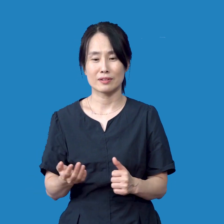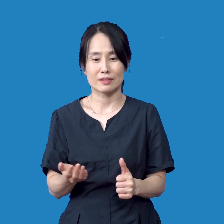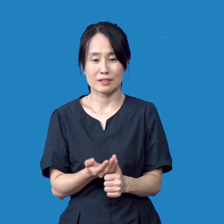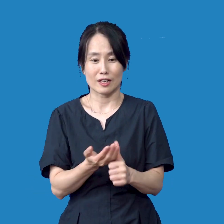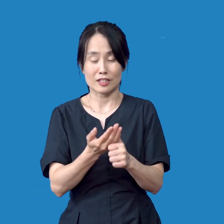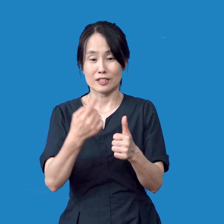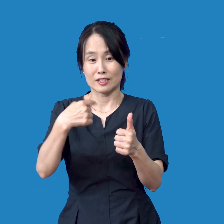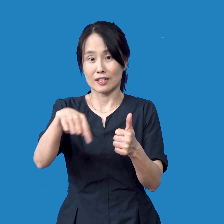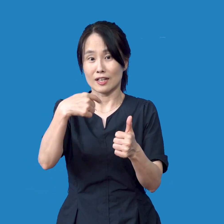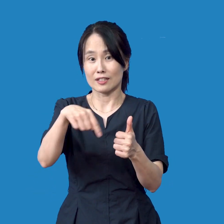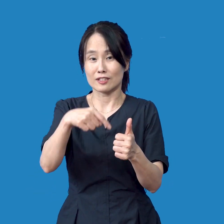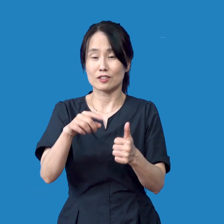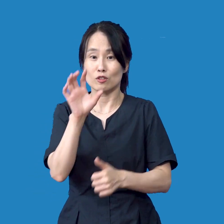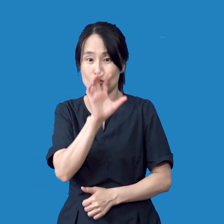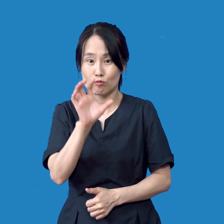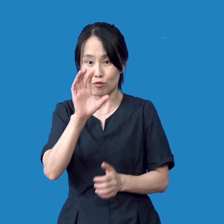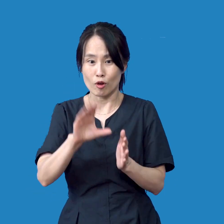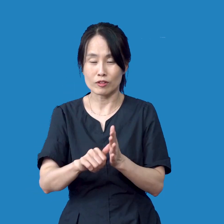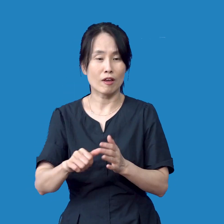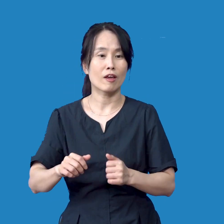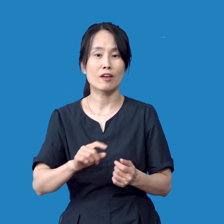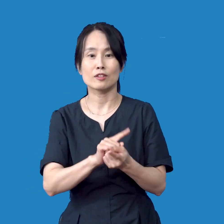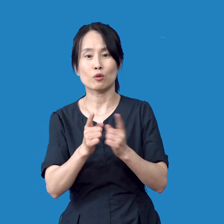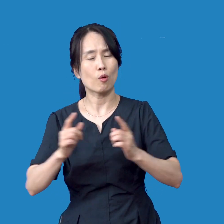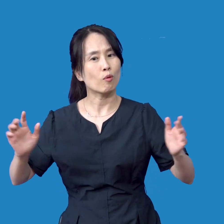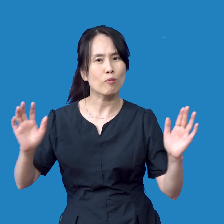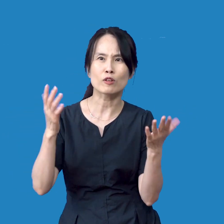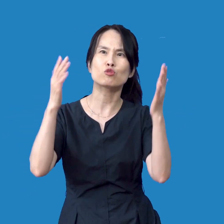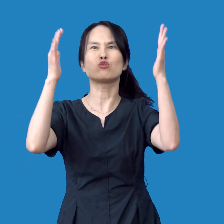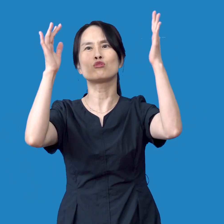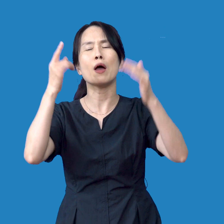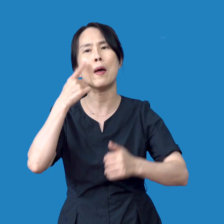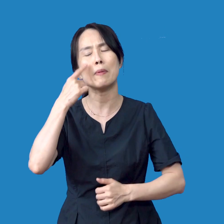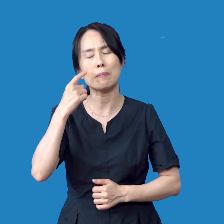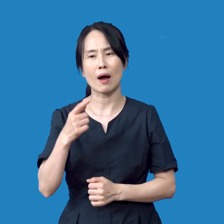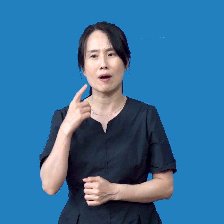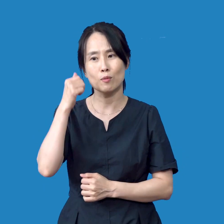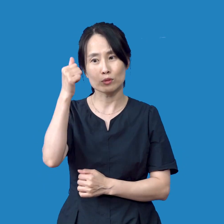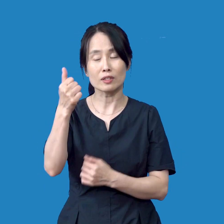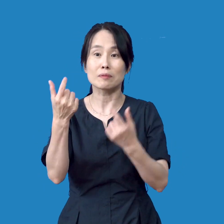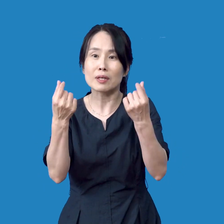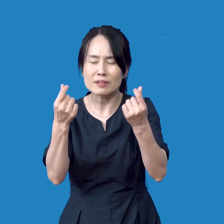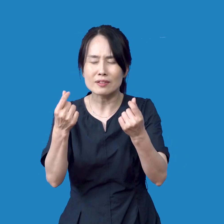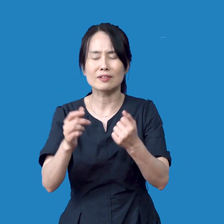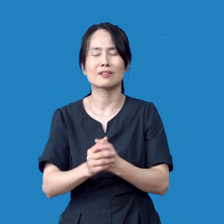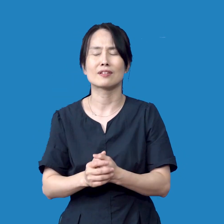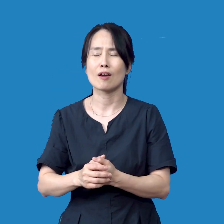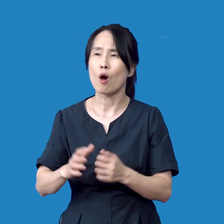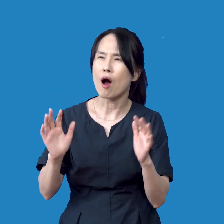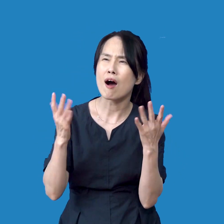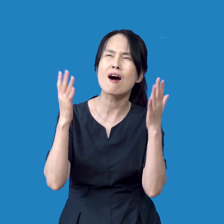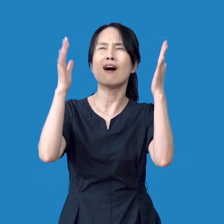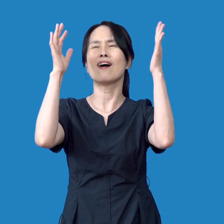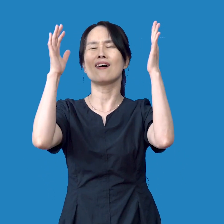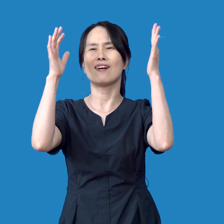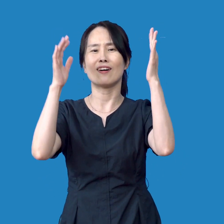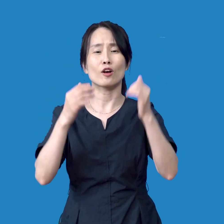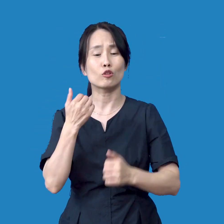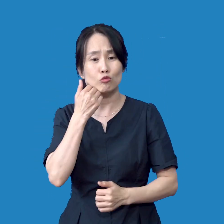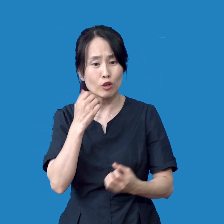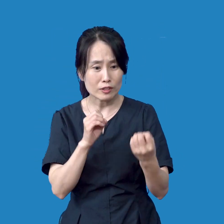양육훈련 때 열광적으로 박수를 한번 쳐보십시오. 강사님이 은혜로운 말씀하면 열광적으로